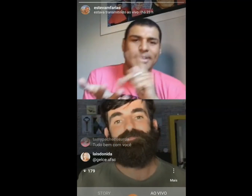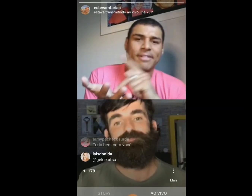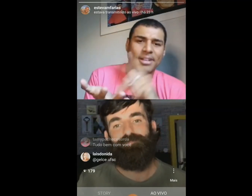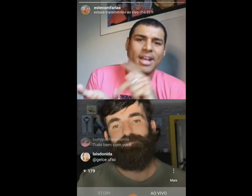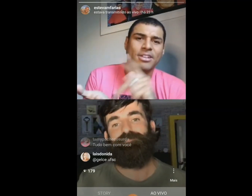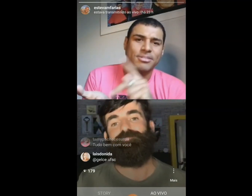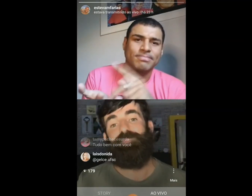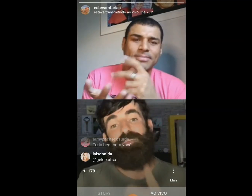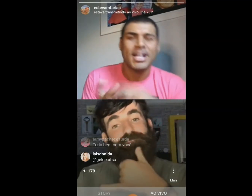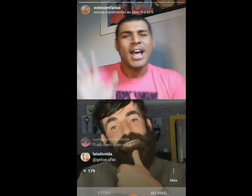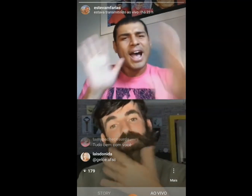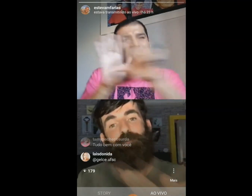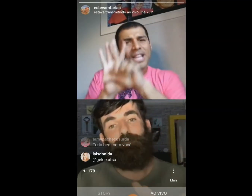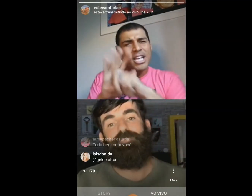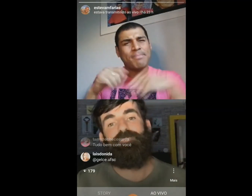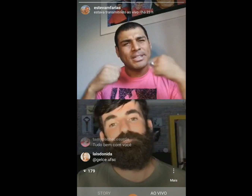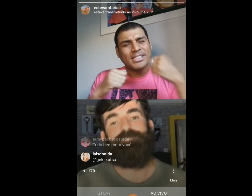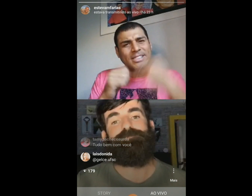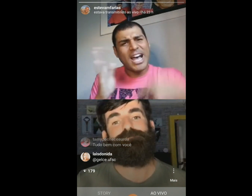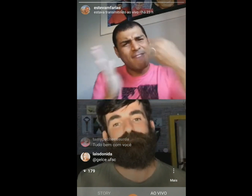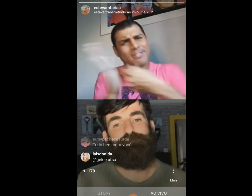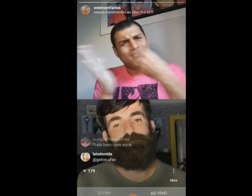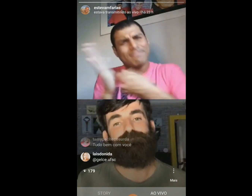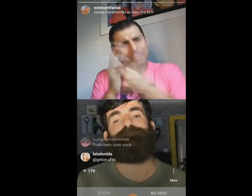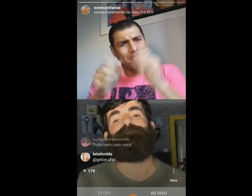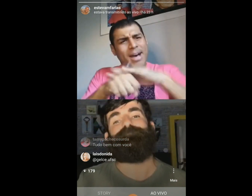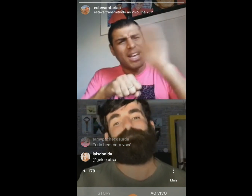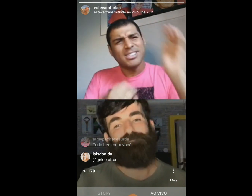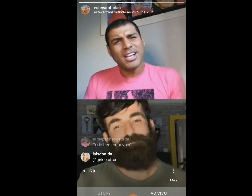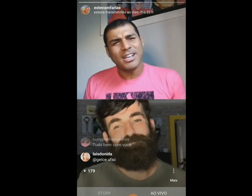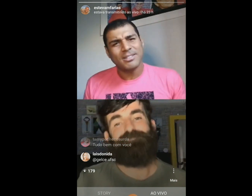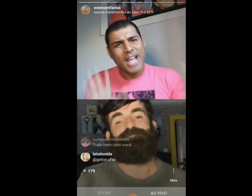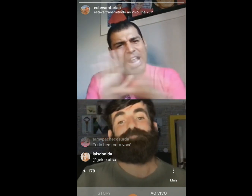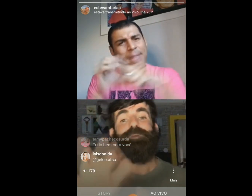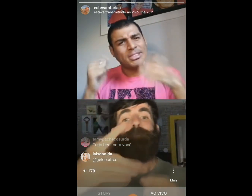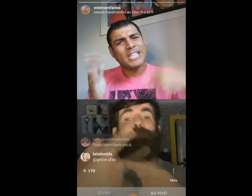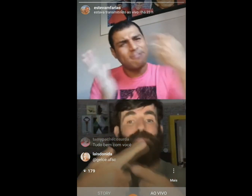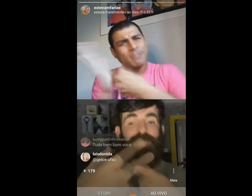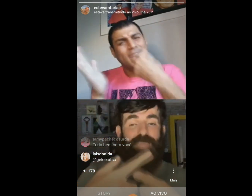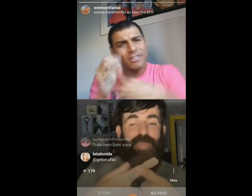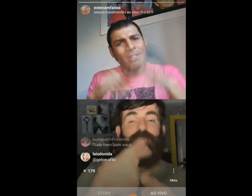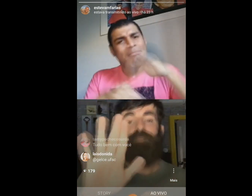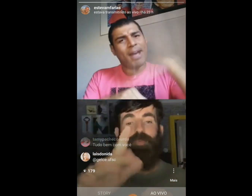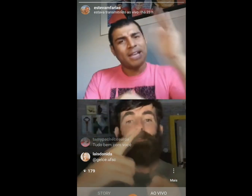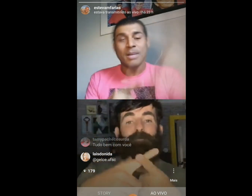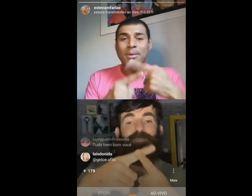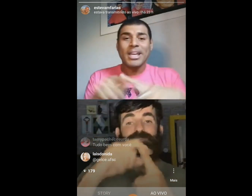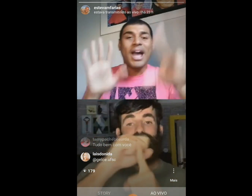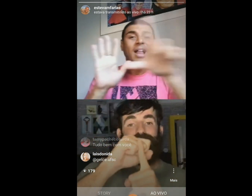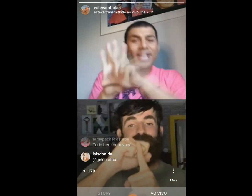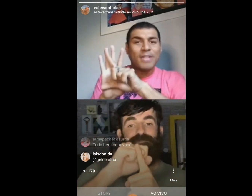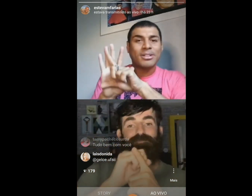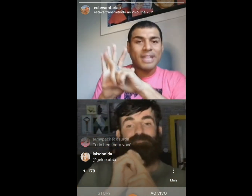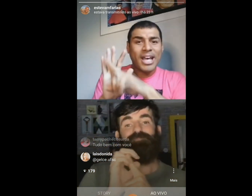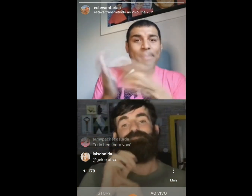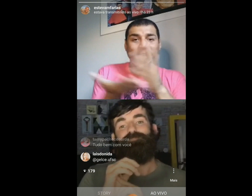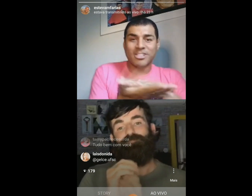Verdade. Infelizmente. Mas, né? Obrigatório mais. Porque a lei do intérprete